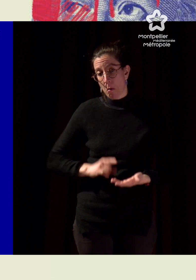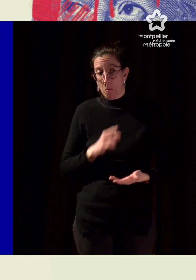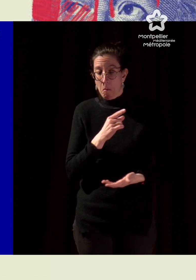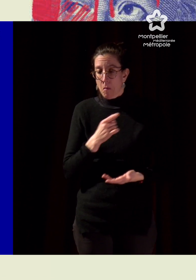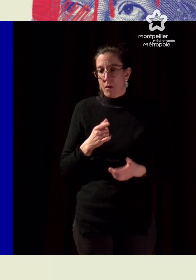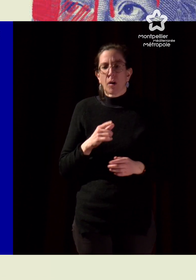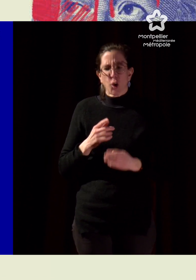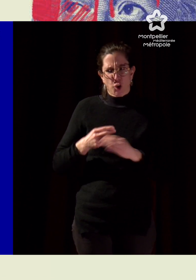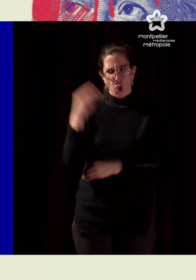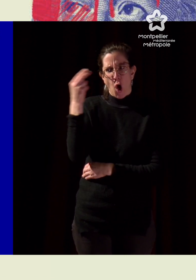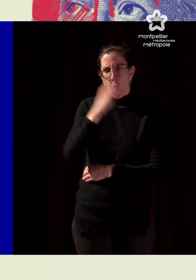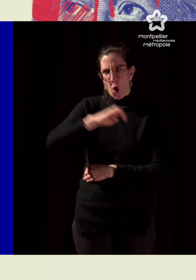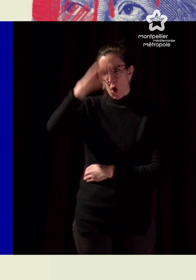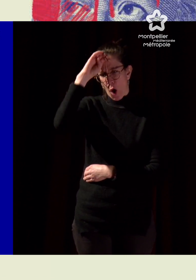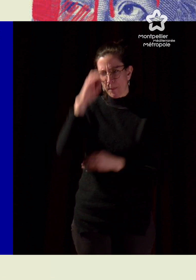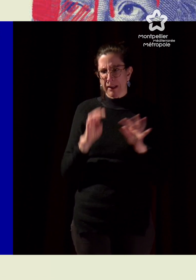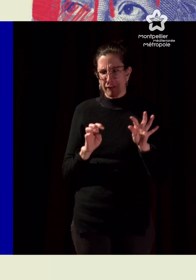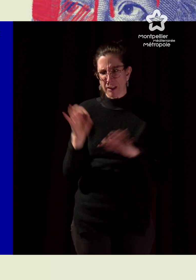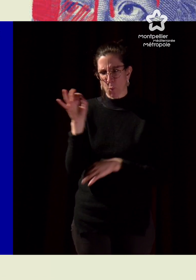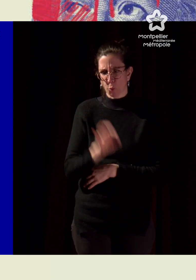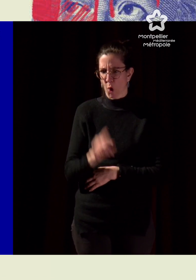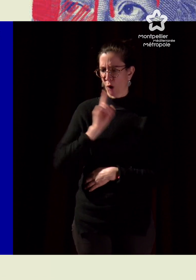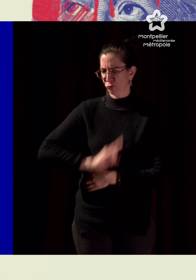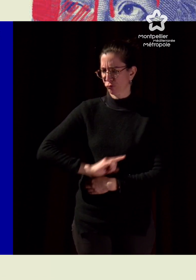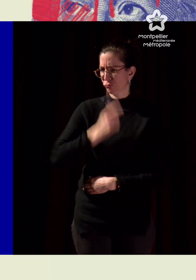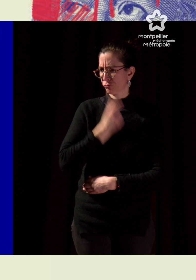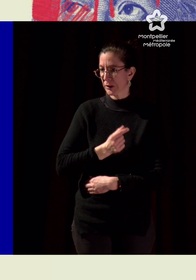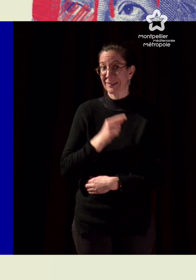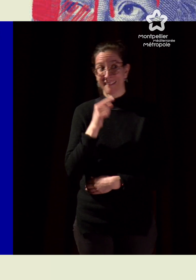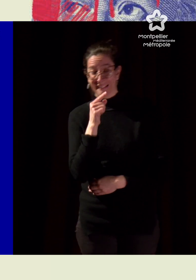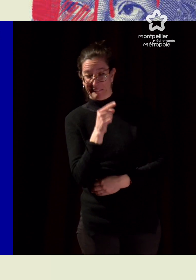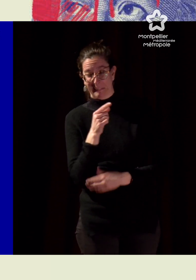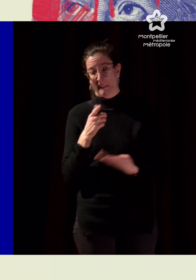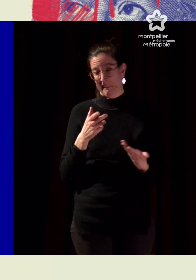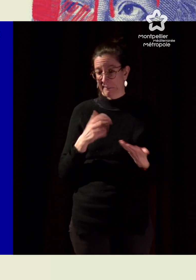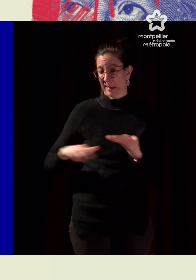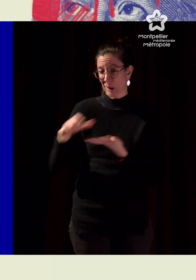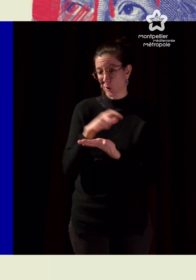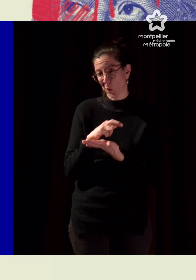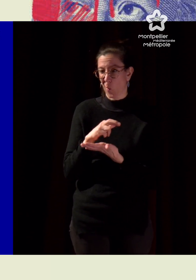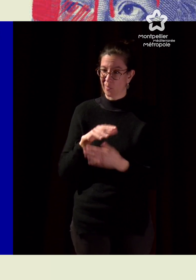c'est 90%. Là, dans ces coins du monde, c'est entre 15 et 20%.